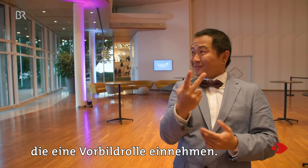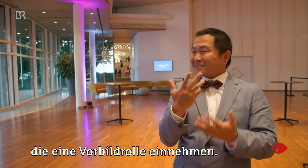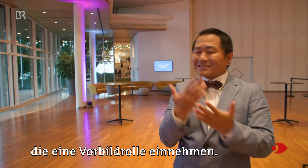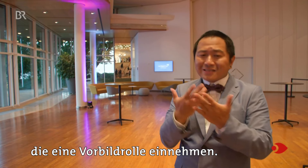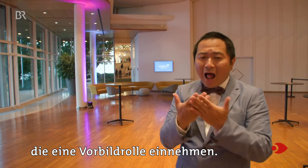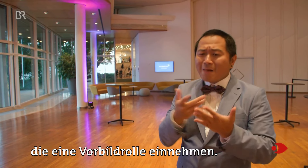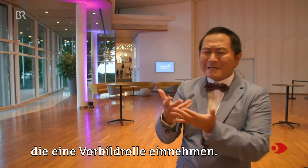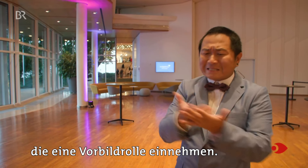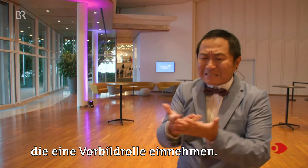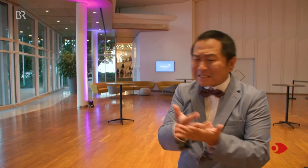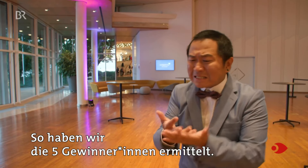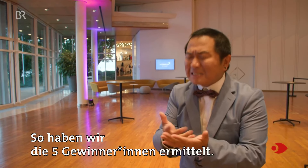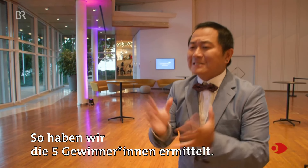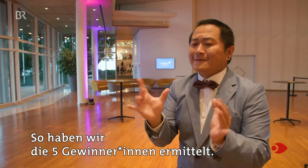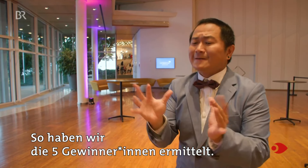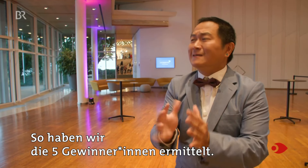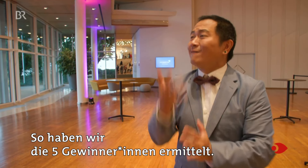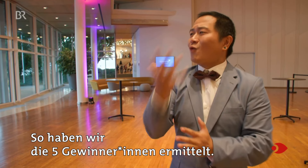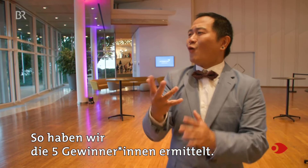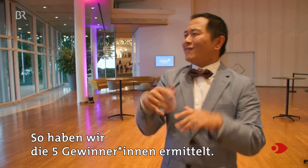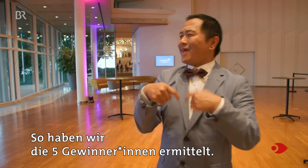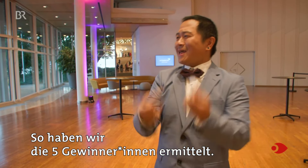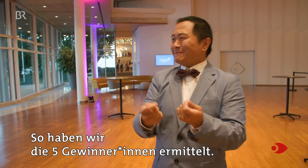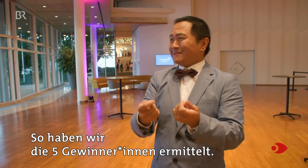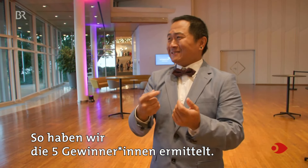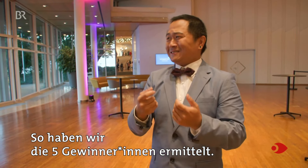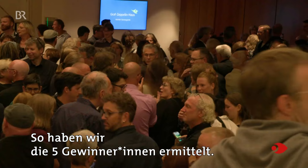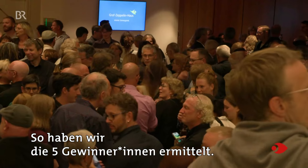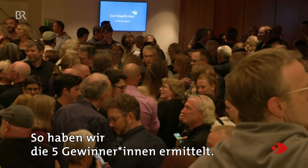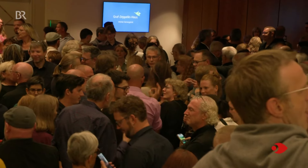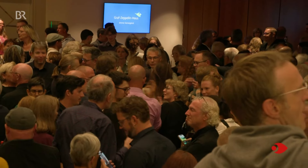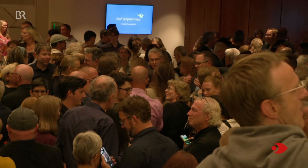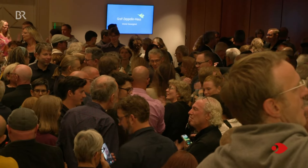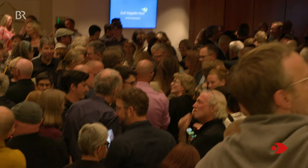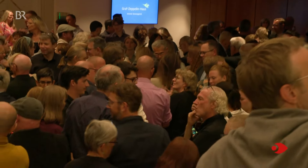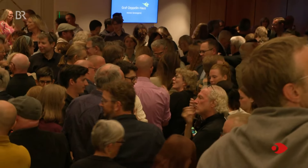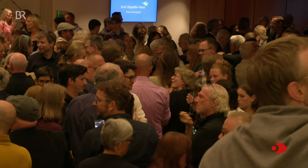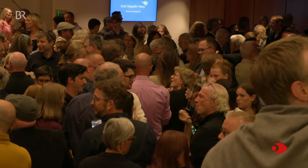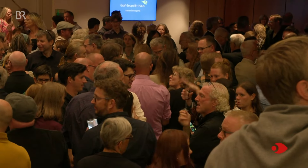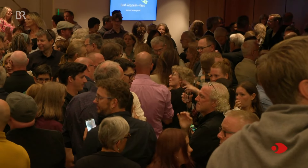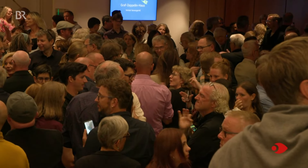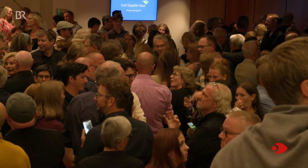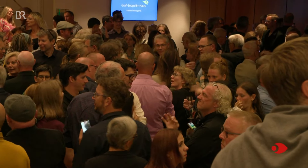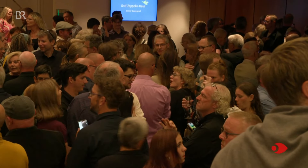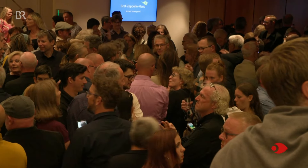die eine Vorbildrolle einnehmen. So haben wir die 5 GewinnerInnen ermittelt.